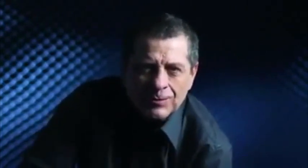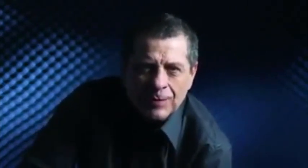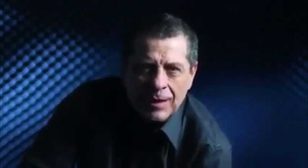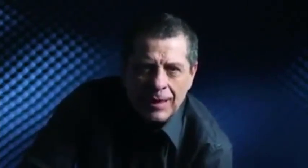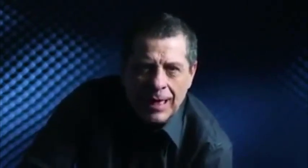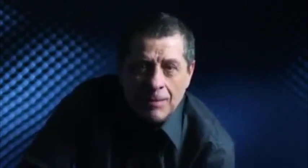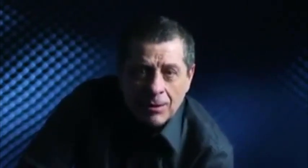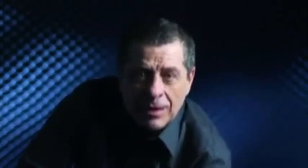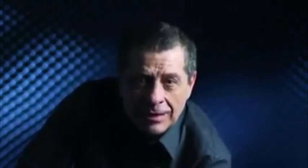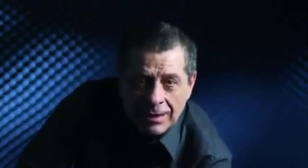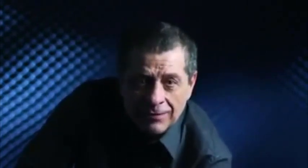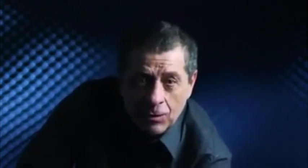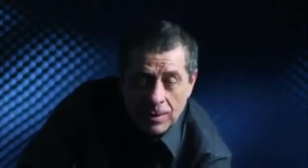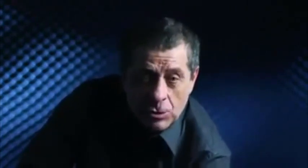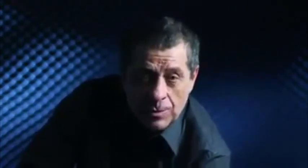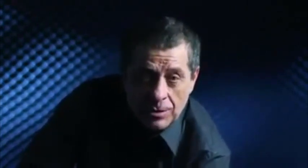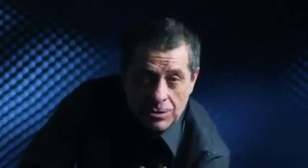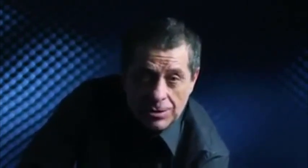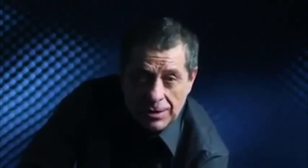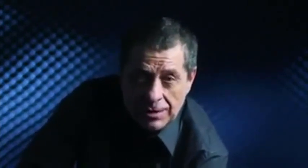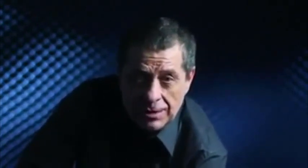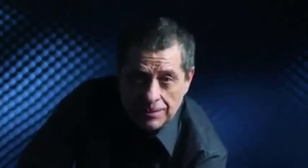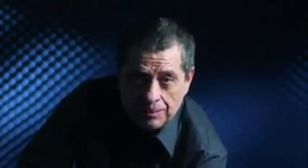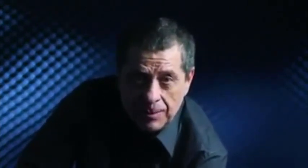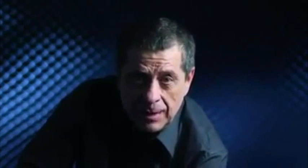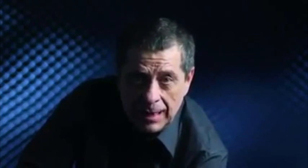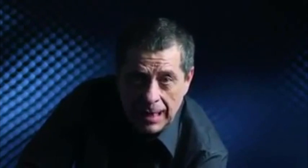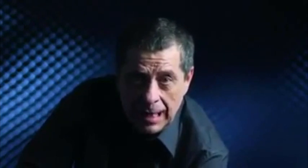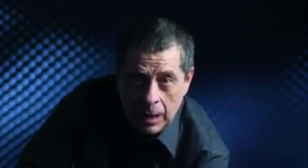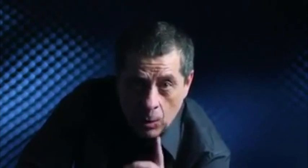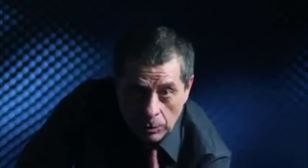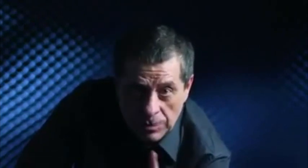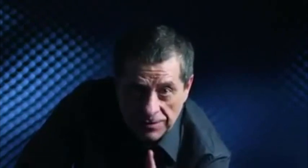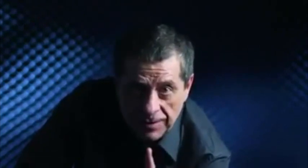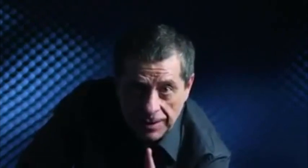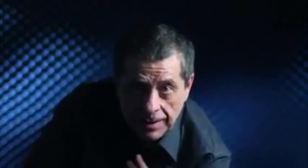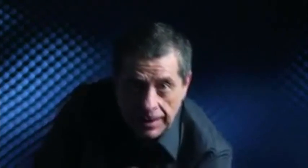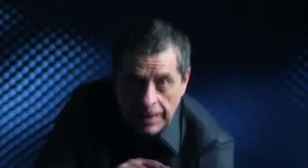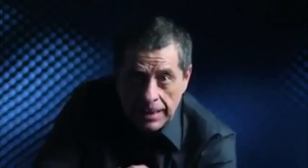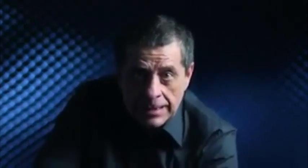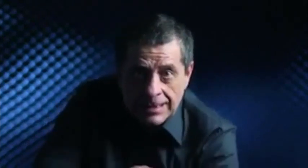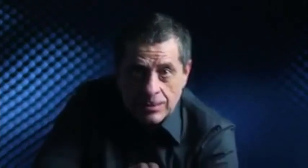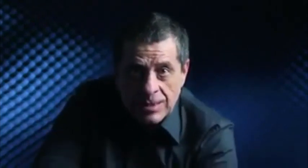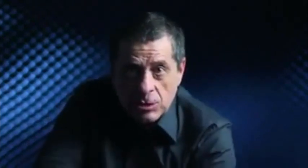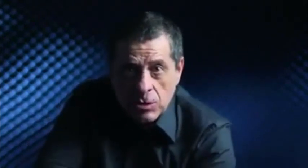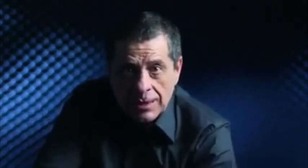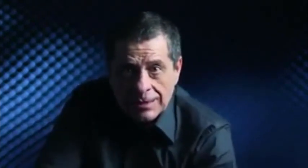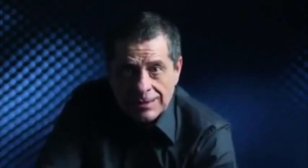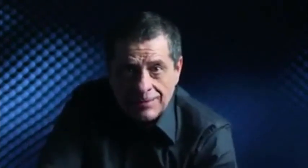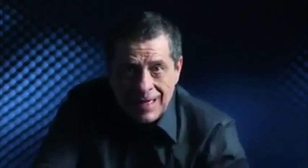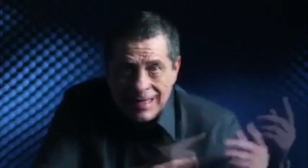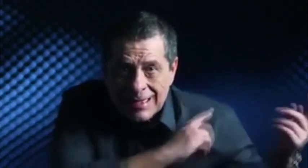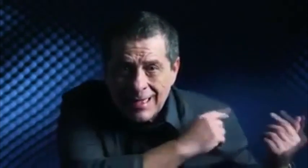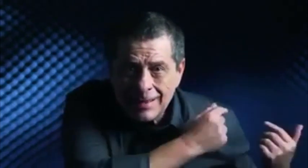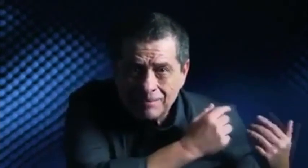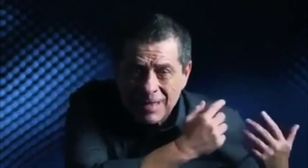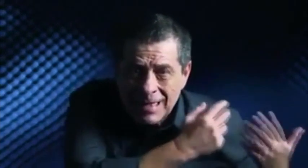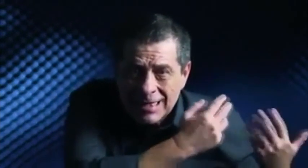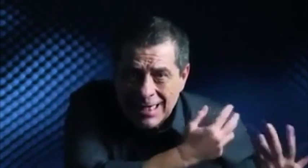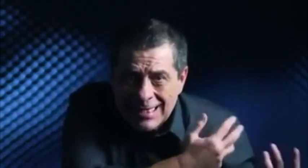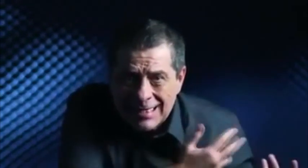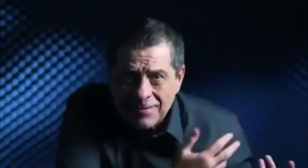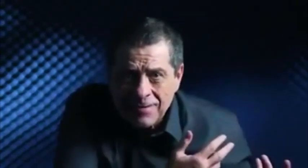mesmo? Mário Quintana falou mais ou menos o seguinte: quando se vê, já são 6 horas.